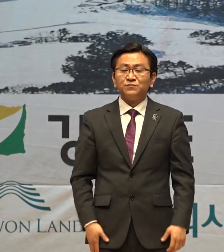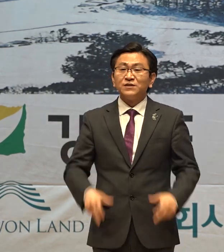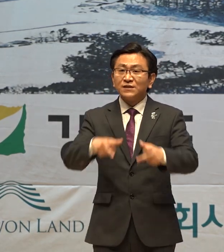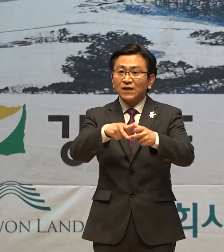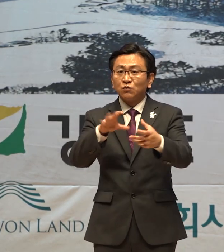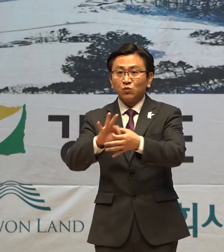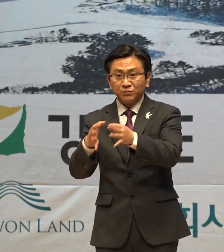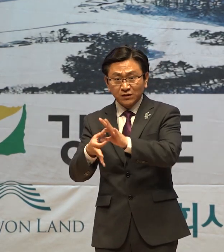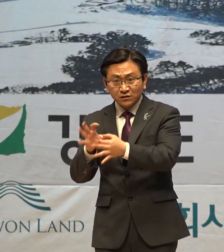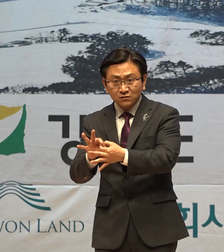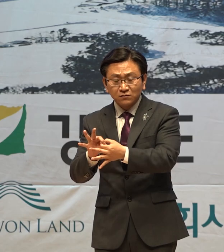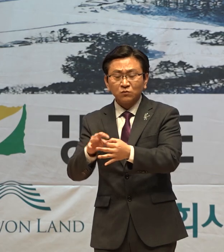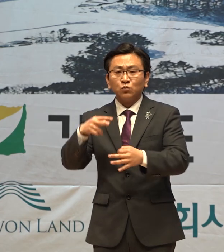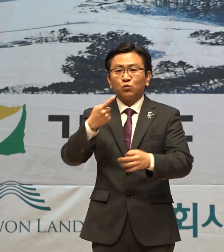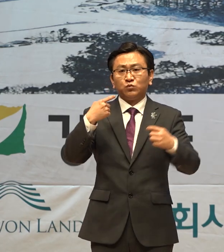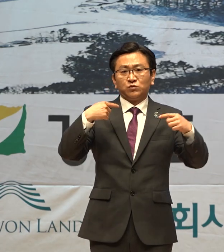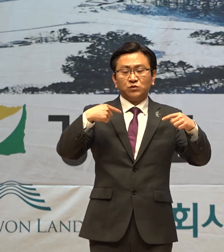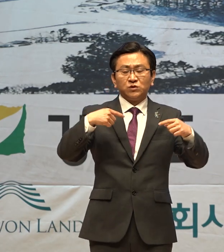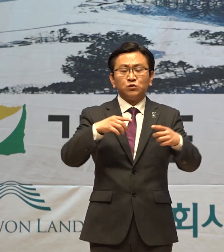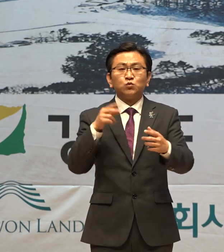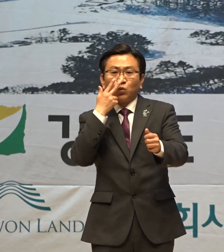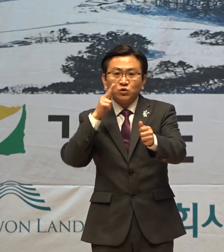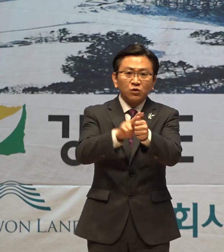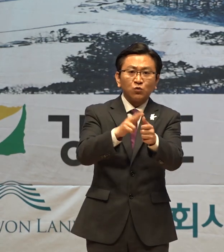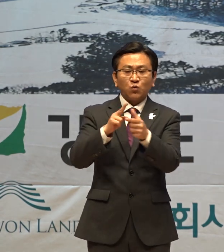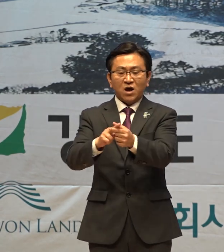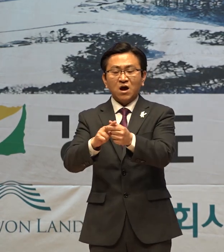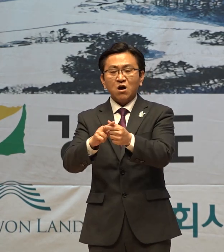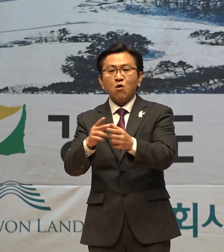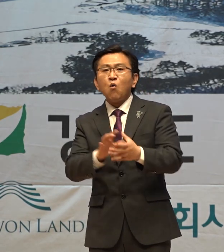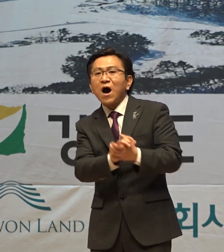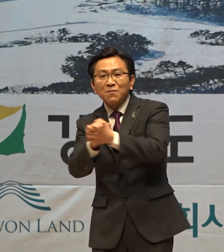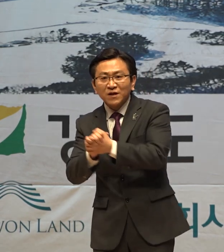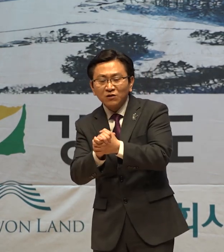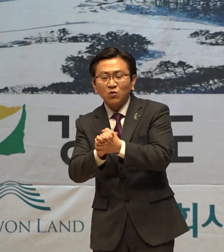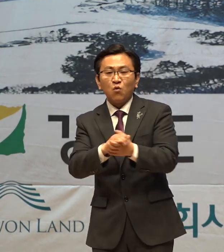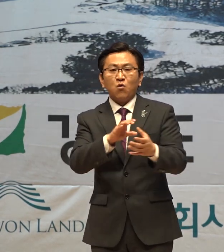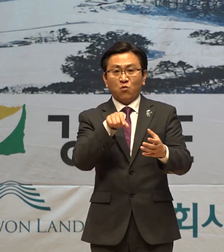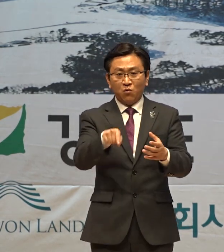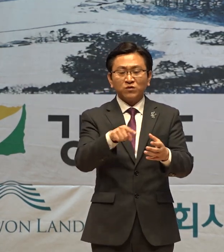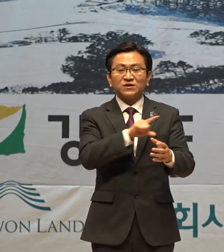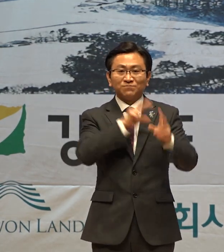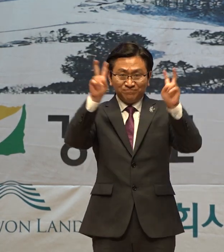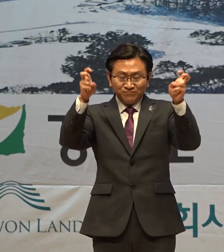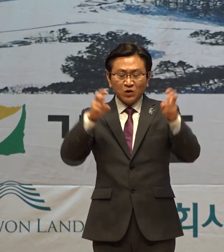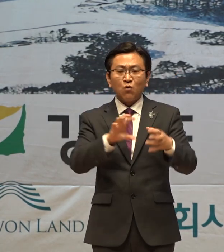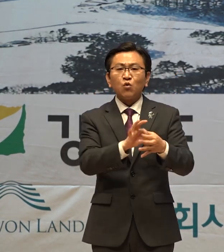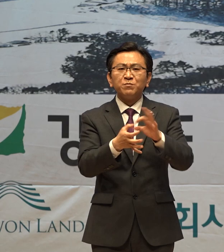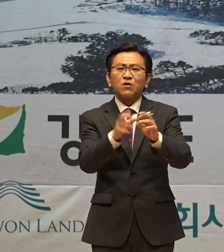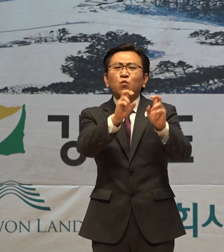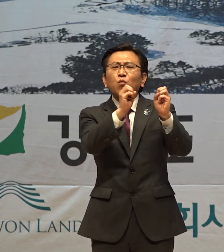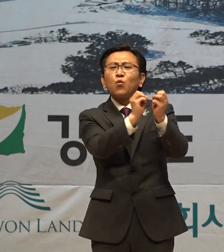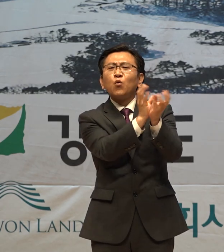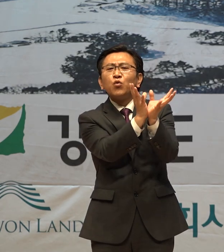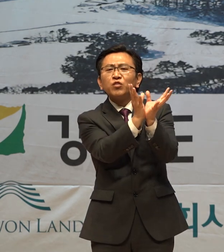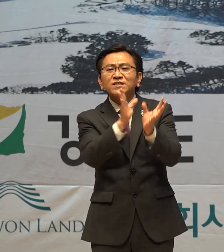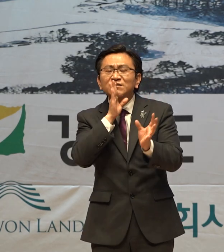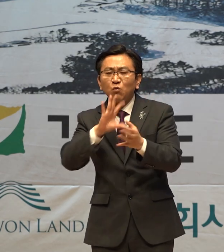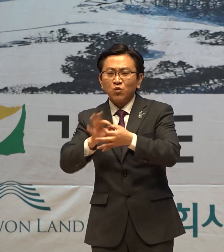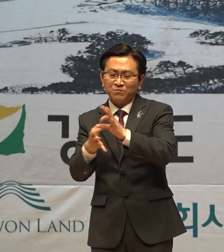패럴림픽은 도전과 화합이라는 올림픽 정신의 꽃이고 진정한 올림픽의